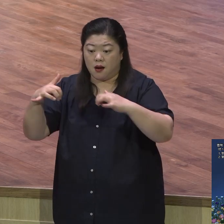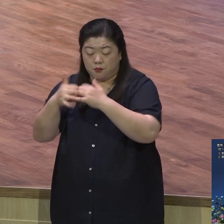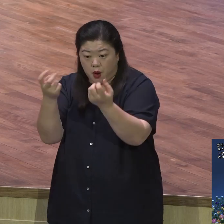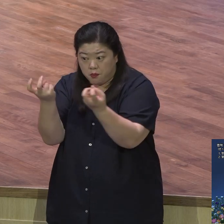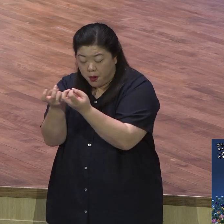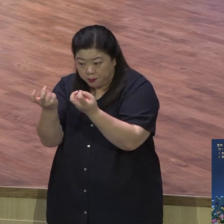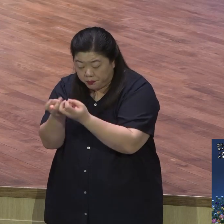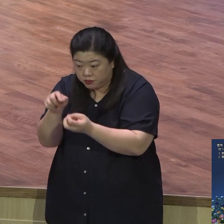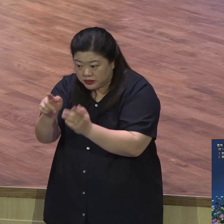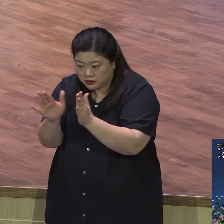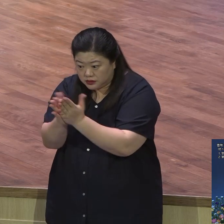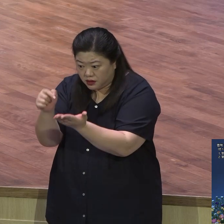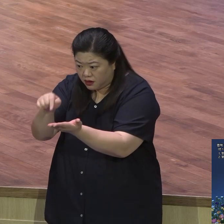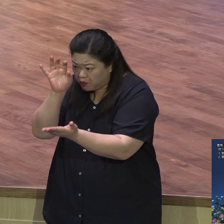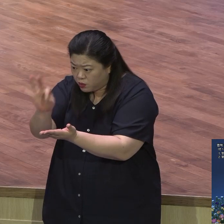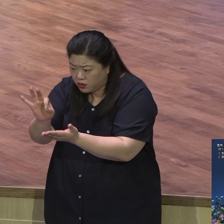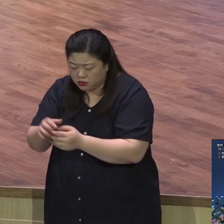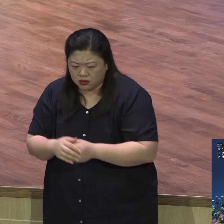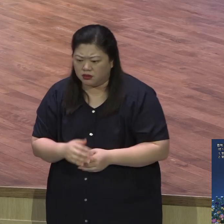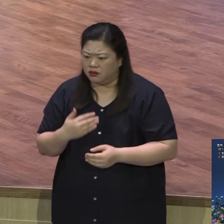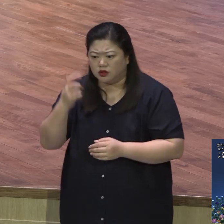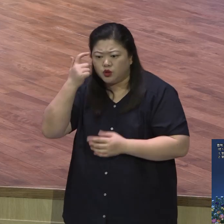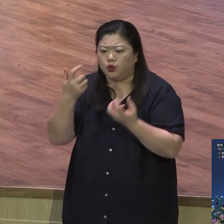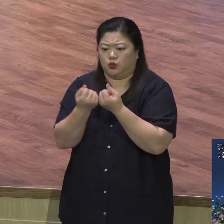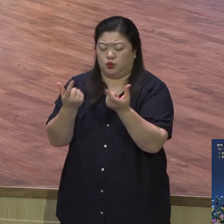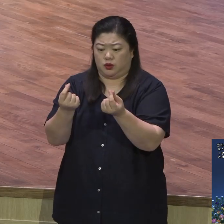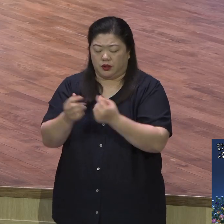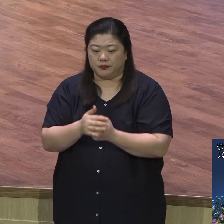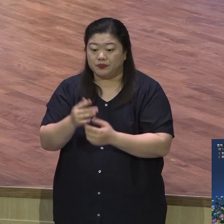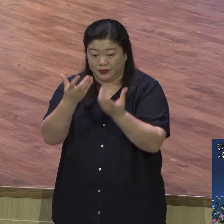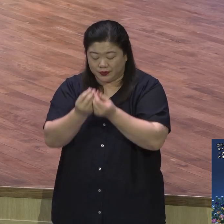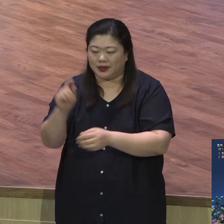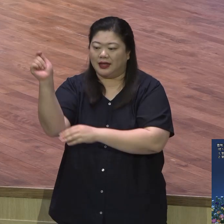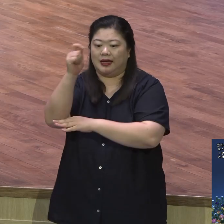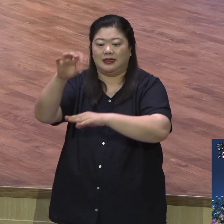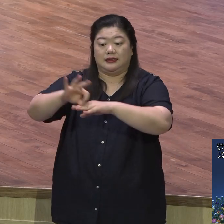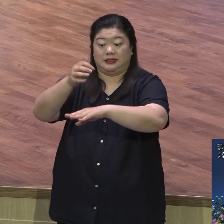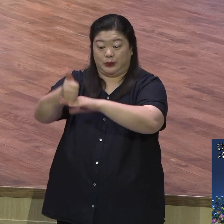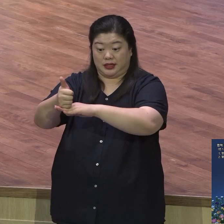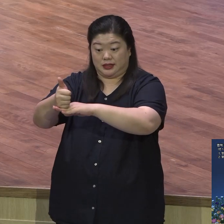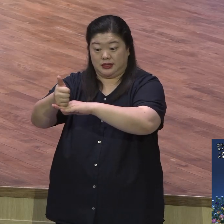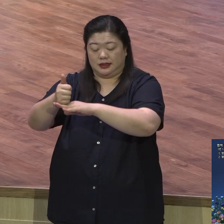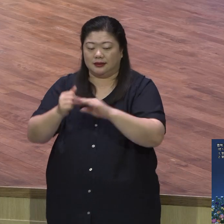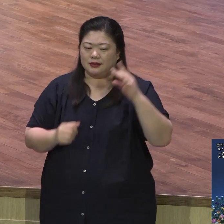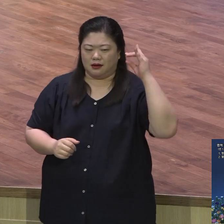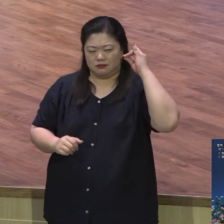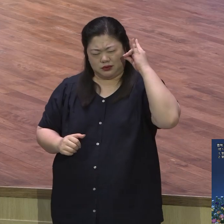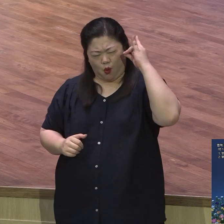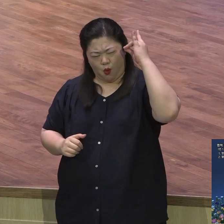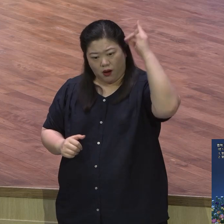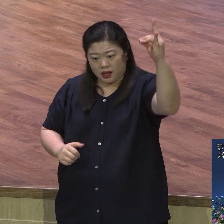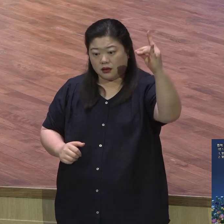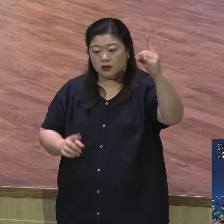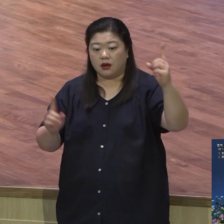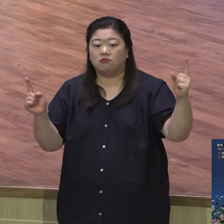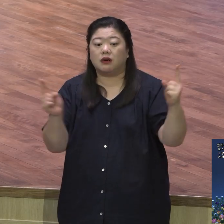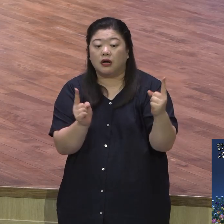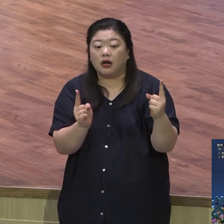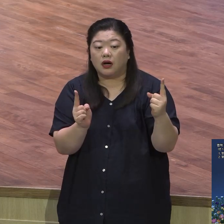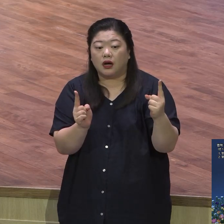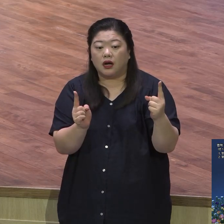다윗이 꼴리하다고 싸울 때 군사력을 보면 비교가 안 되죠 그런데 다윗이 어떻게